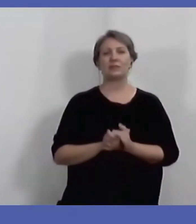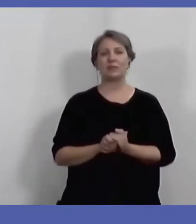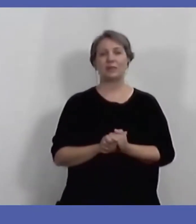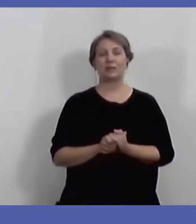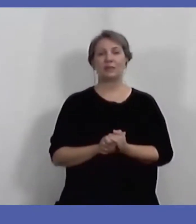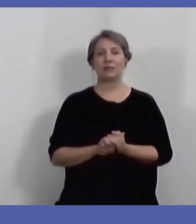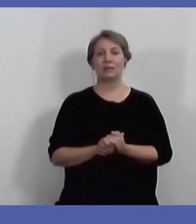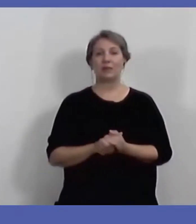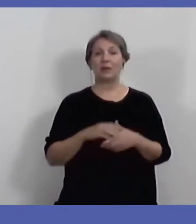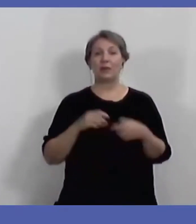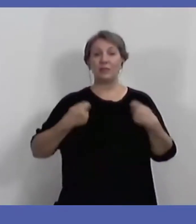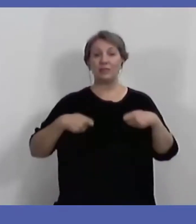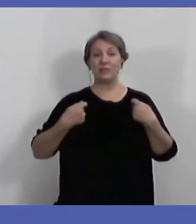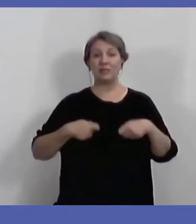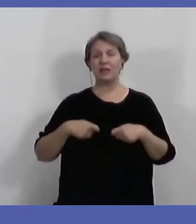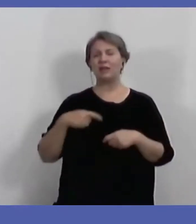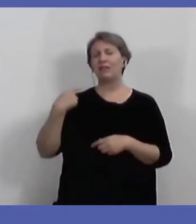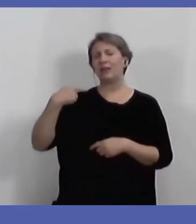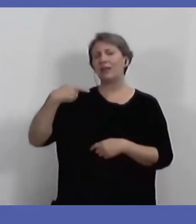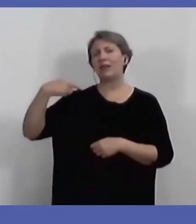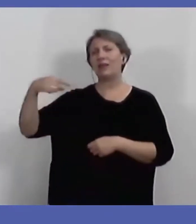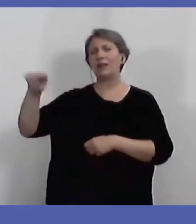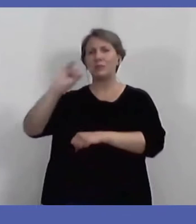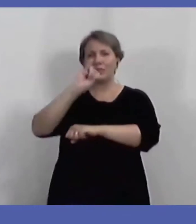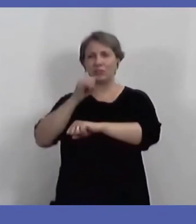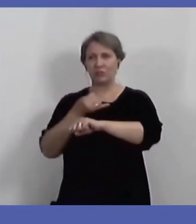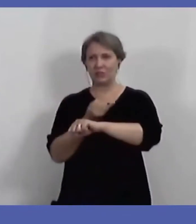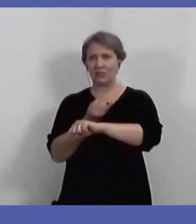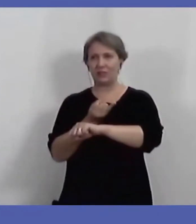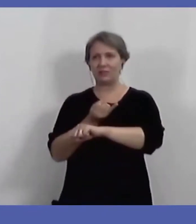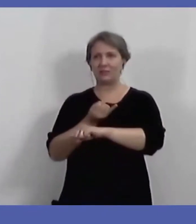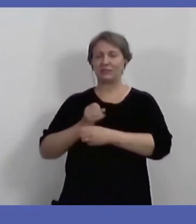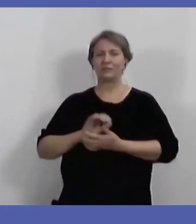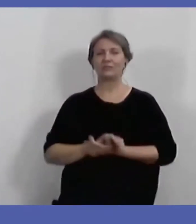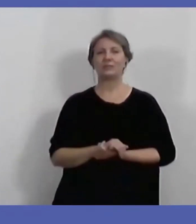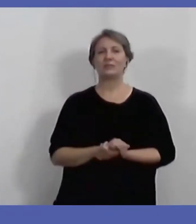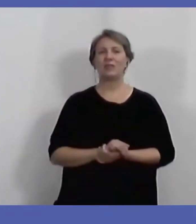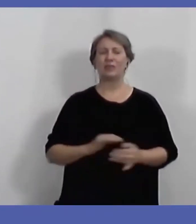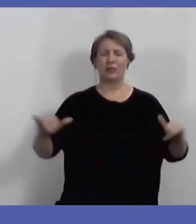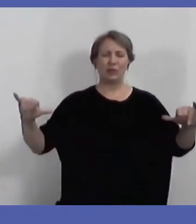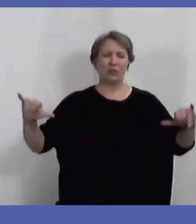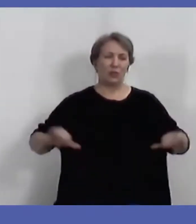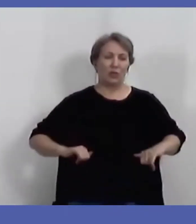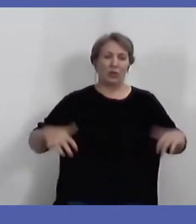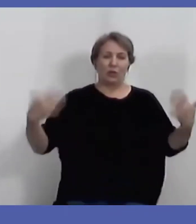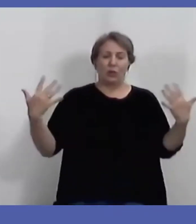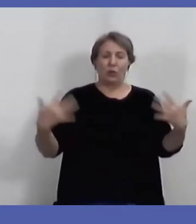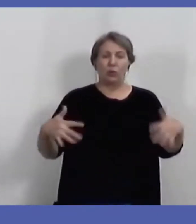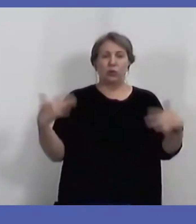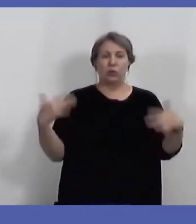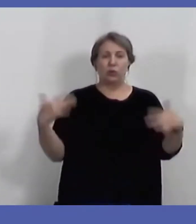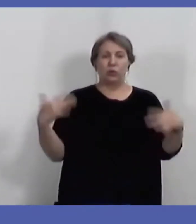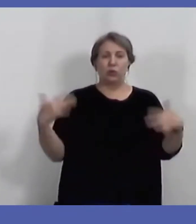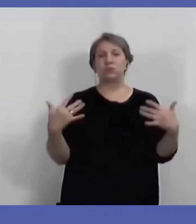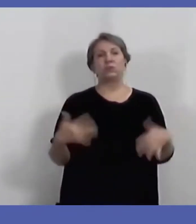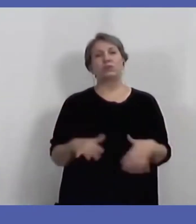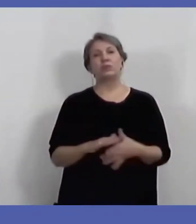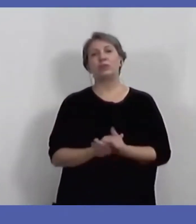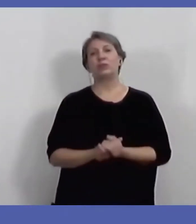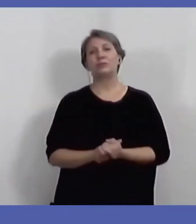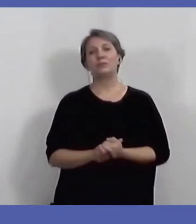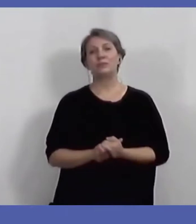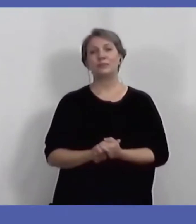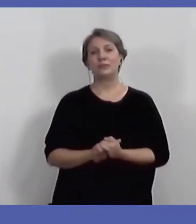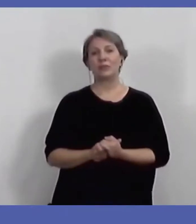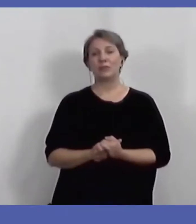seguir para Jerusalém e sofrer muitas coisas dos anciãos, dos principais sacerdotes e